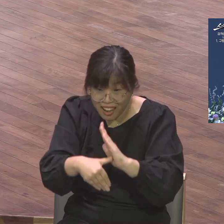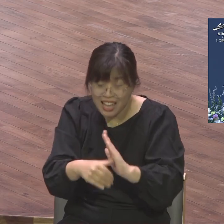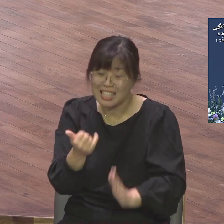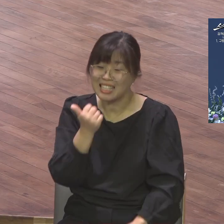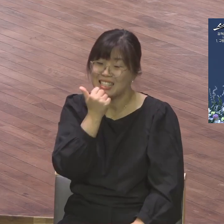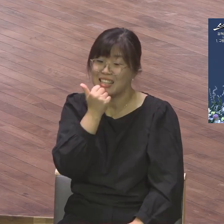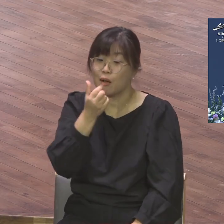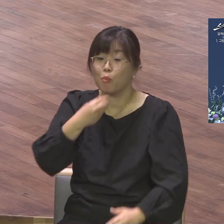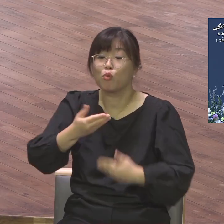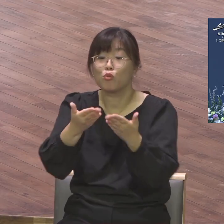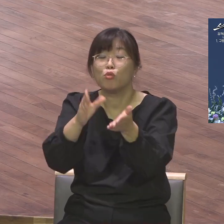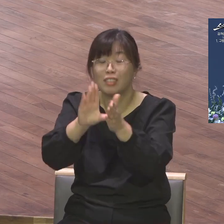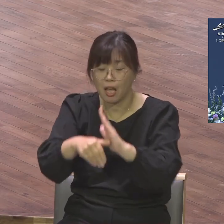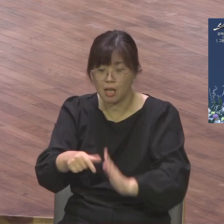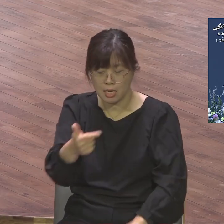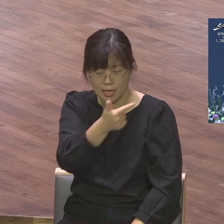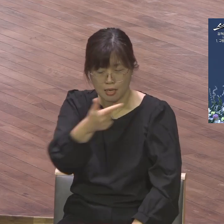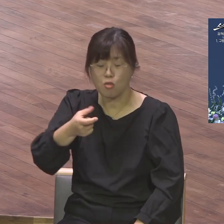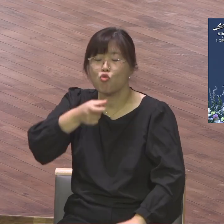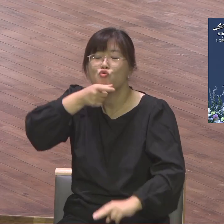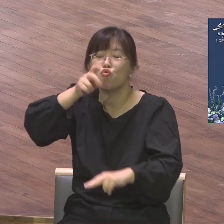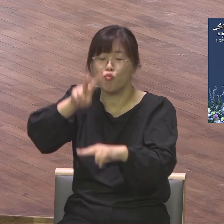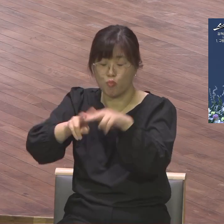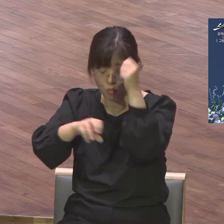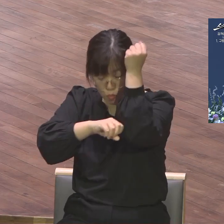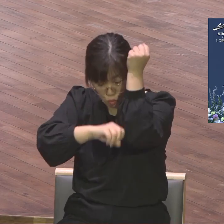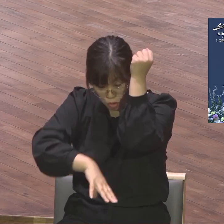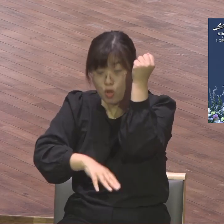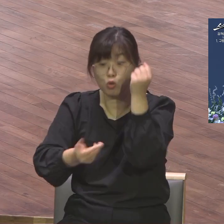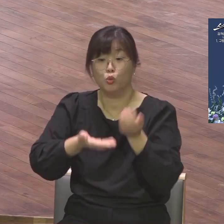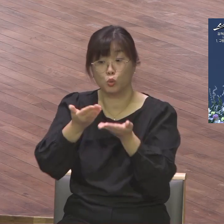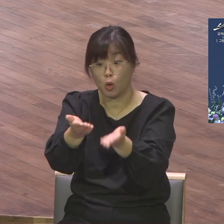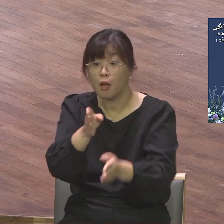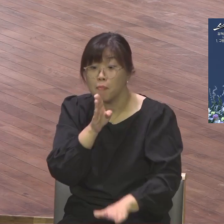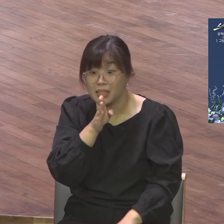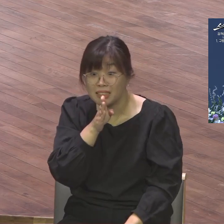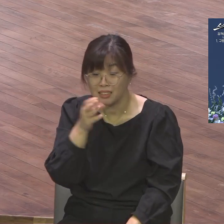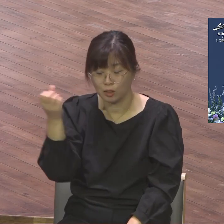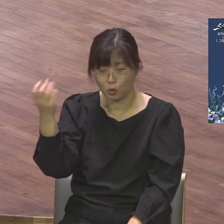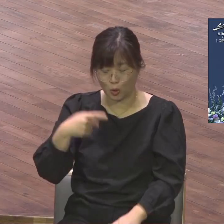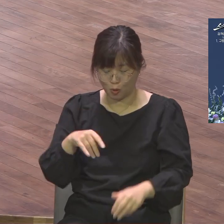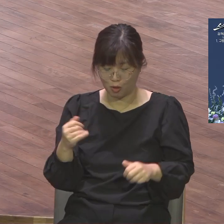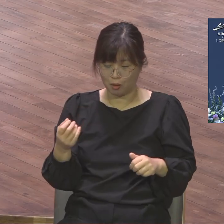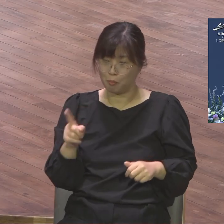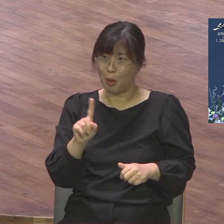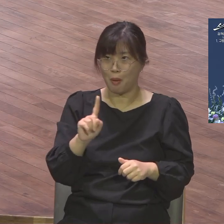리브가를 만날 때도. 야곱이 라헬을 만난 곳 다 우물에서 만났어요.